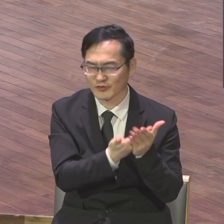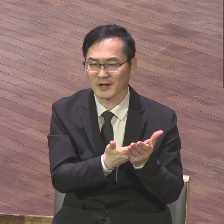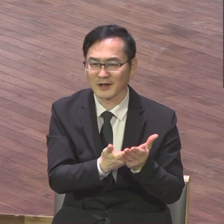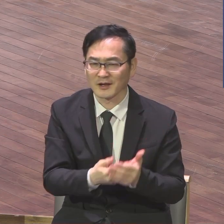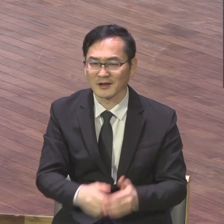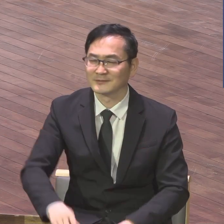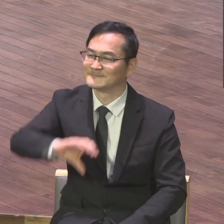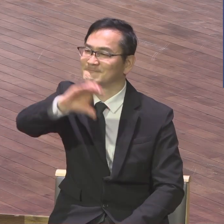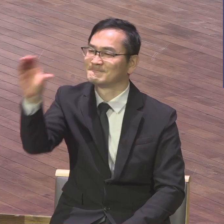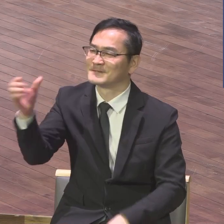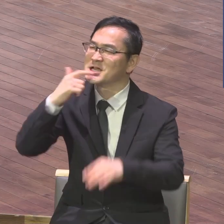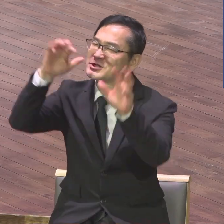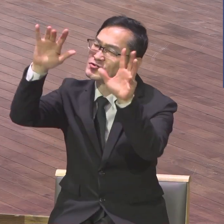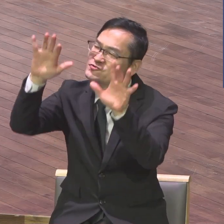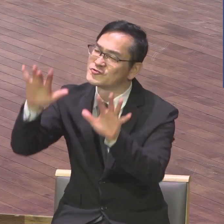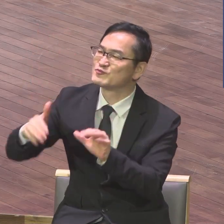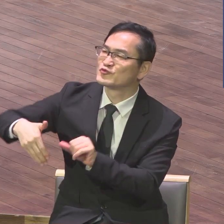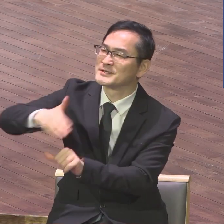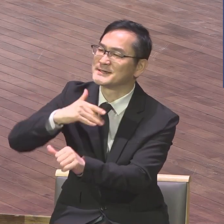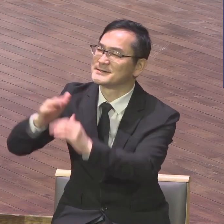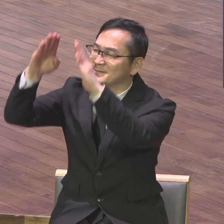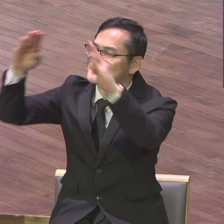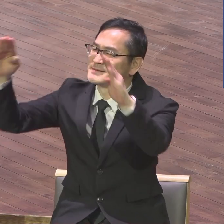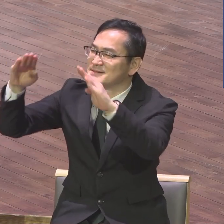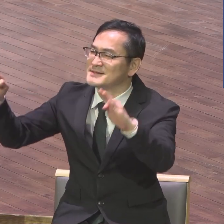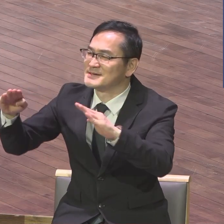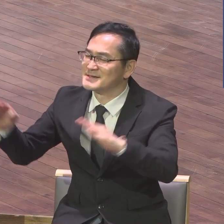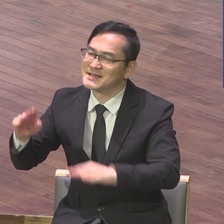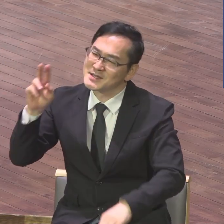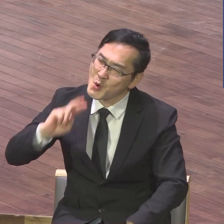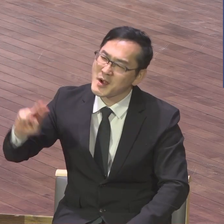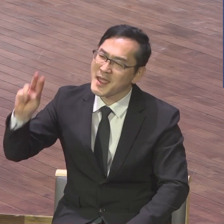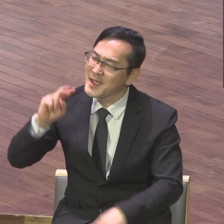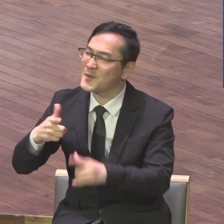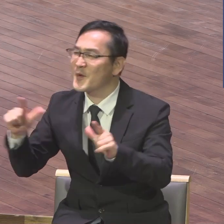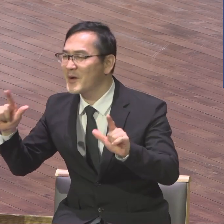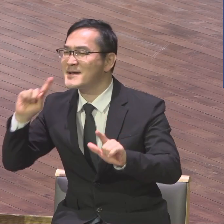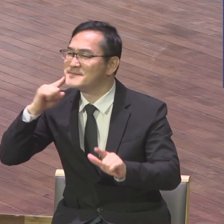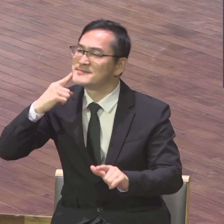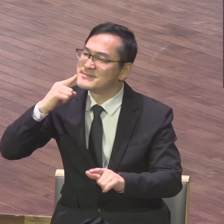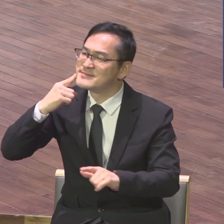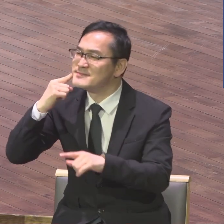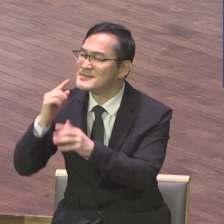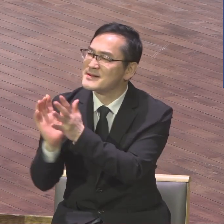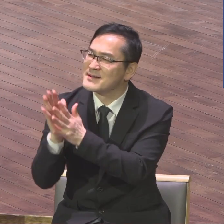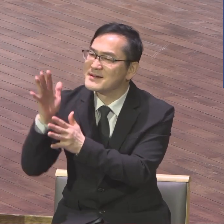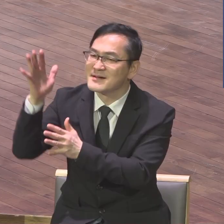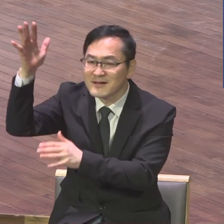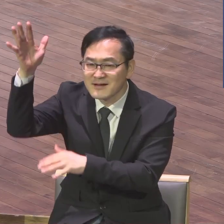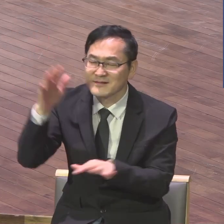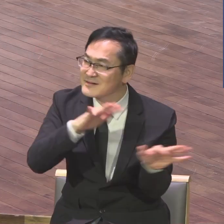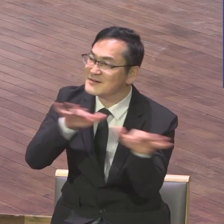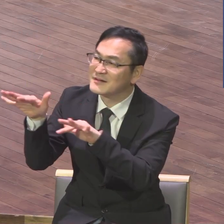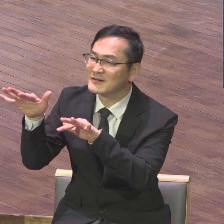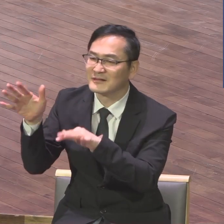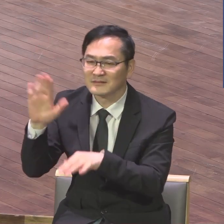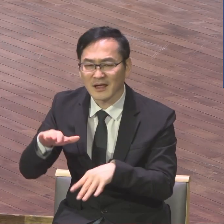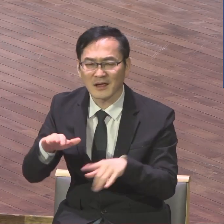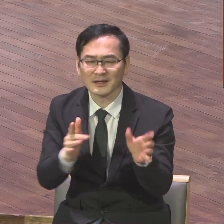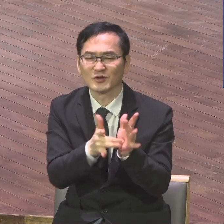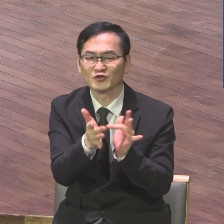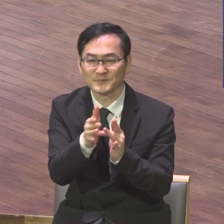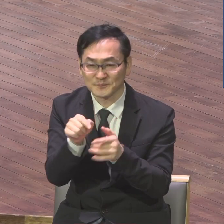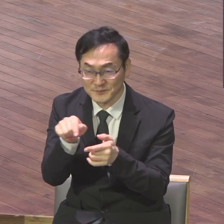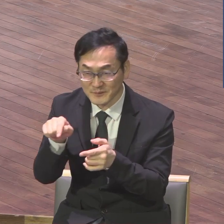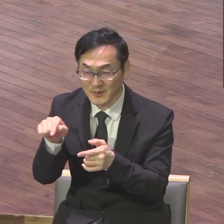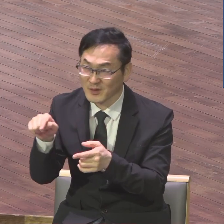뭐 날씨도 춥고 뭐 분위기가 좀 그렇게 캐롤도 있고 하니까 대크게 보이는데 실제로는 부활하시기 위해서 예수님